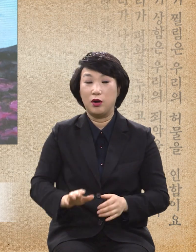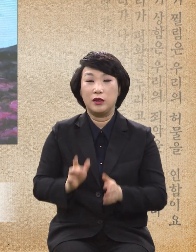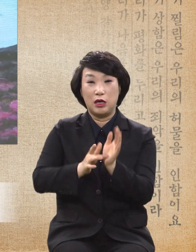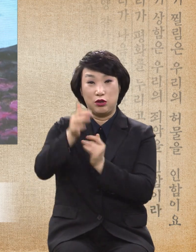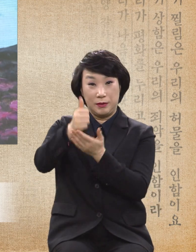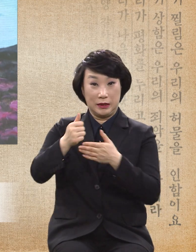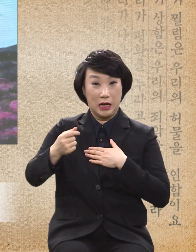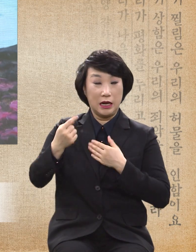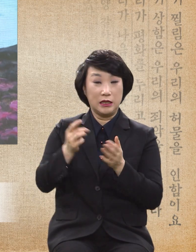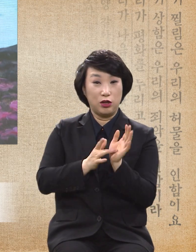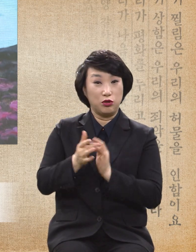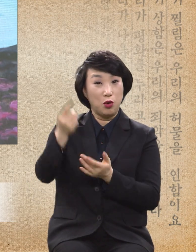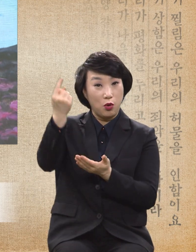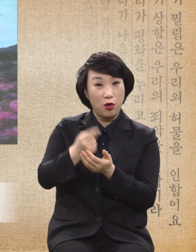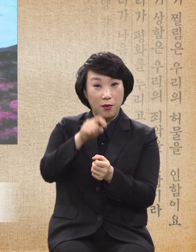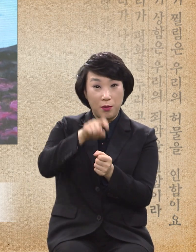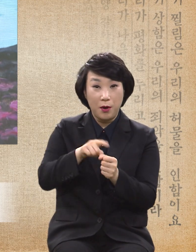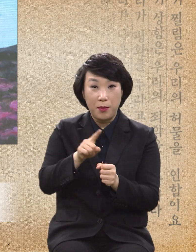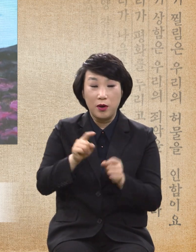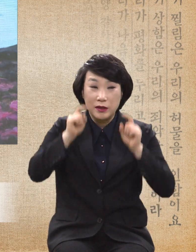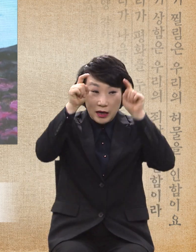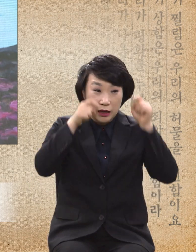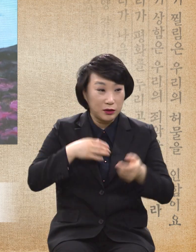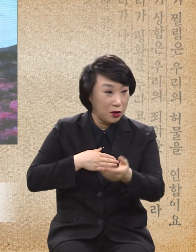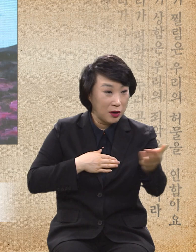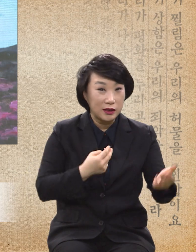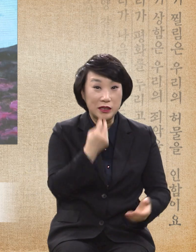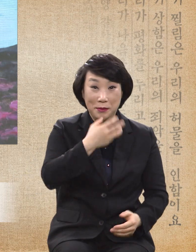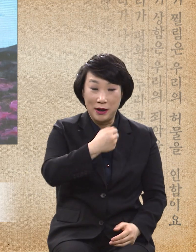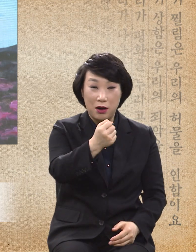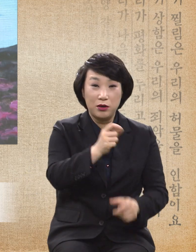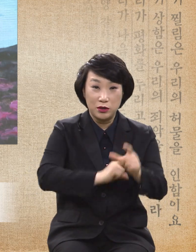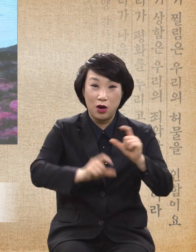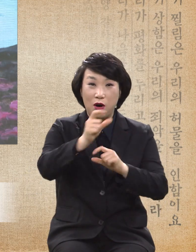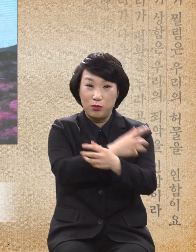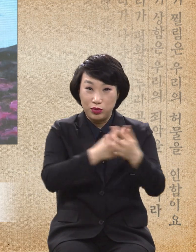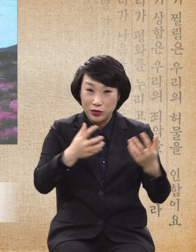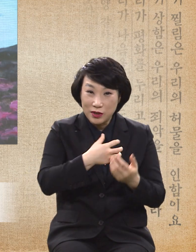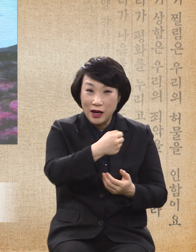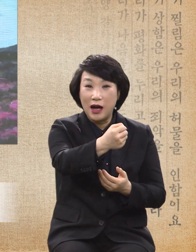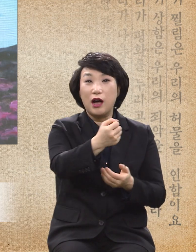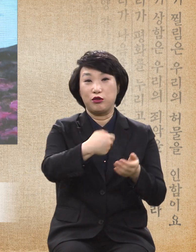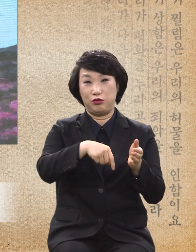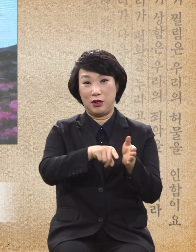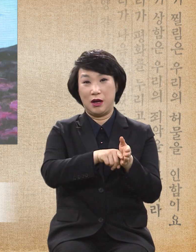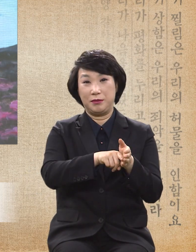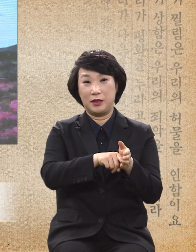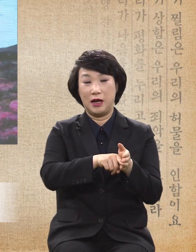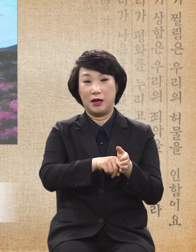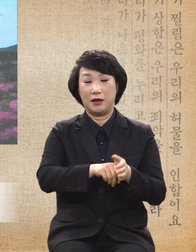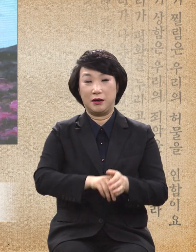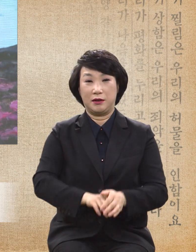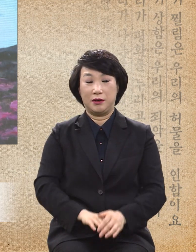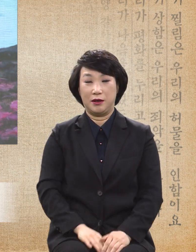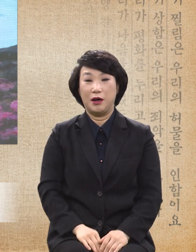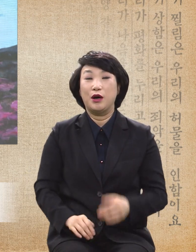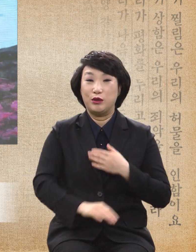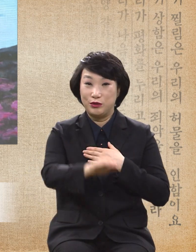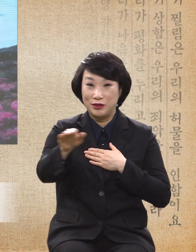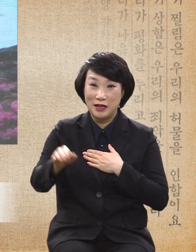온 것은 양으로 생명을 얻게 하고 더 풍성하게 하려 합니다. 그